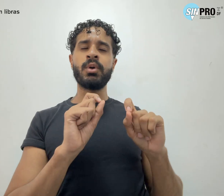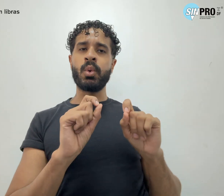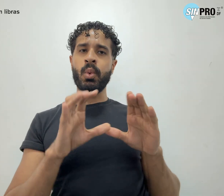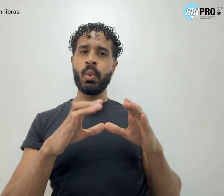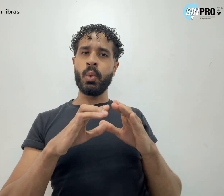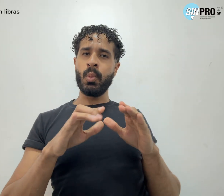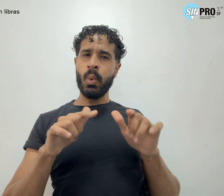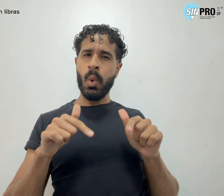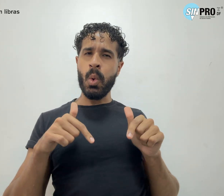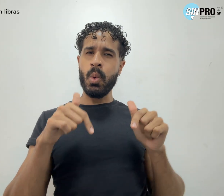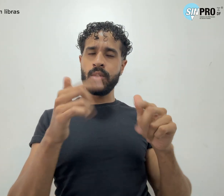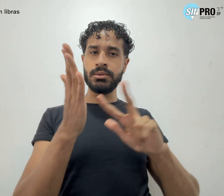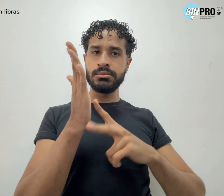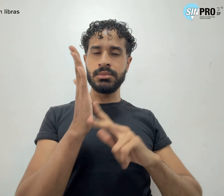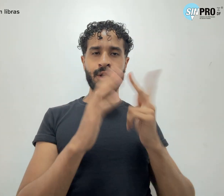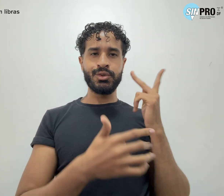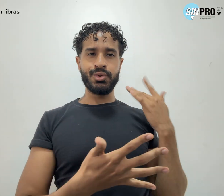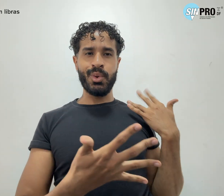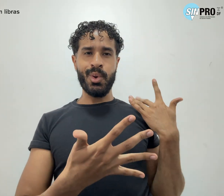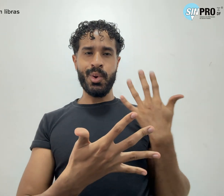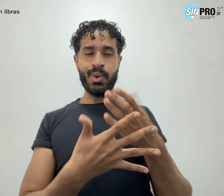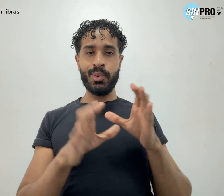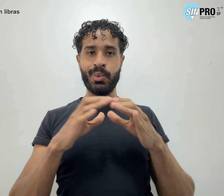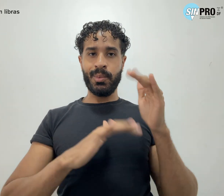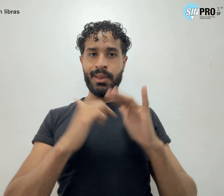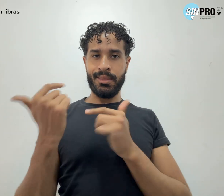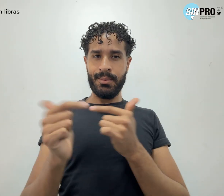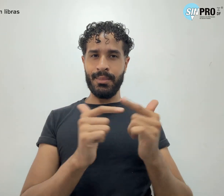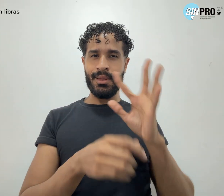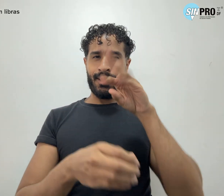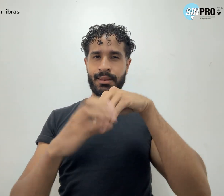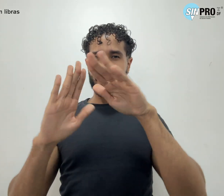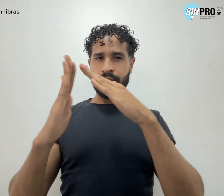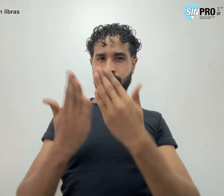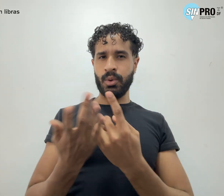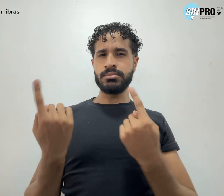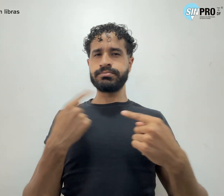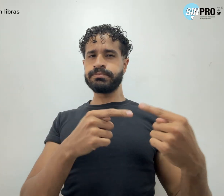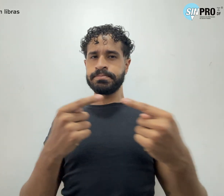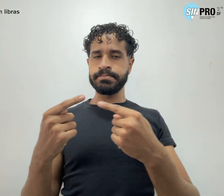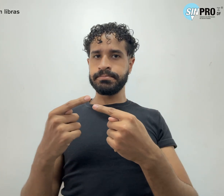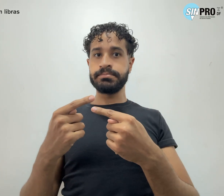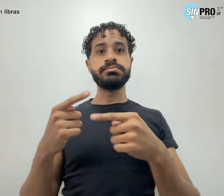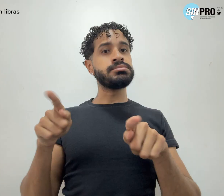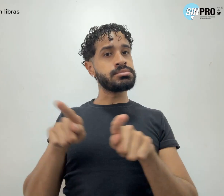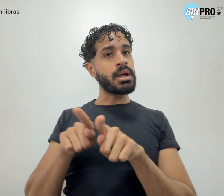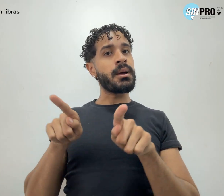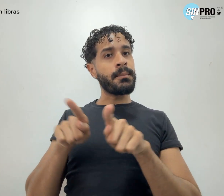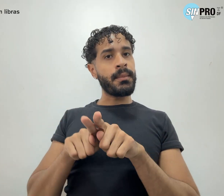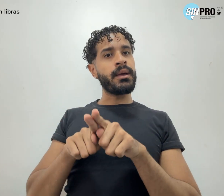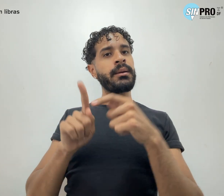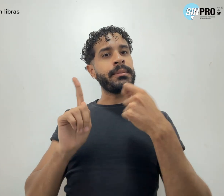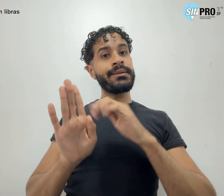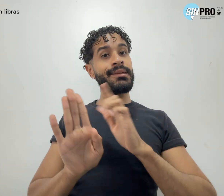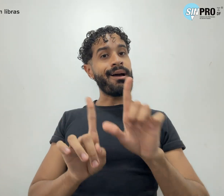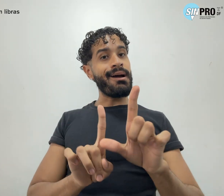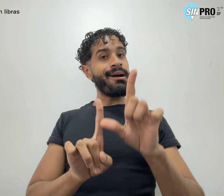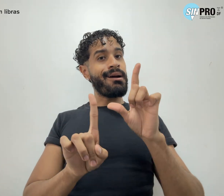história da classe trabalhadora às escolas passa também pela formação dos professores